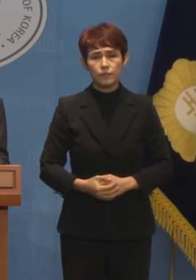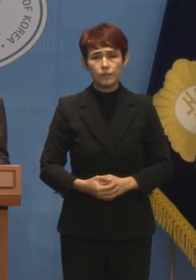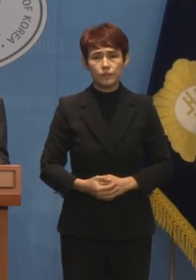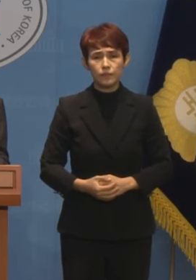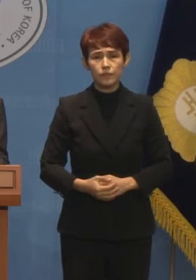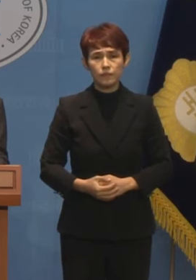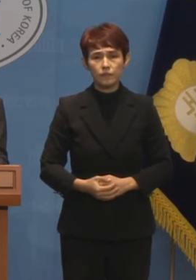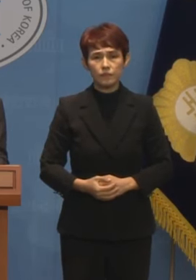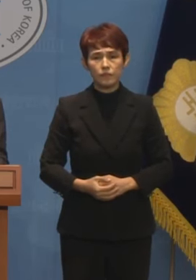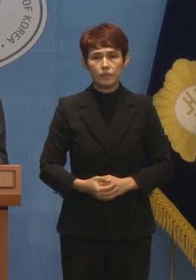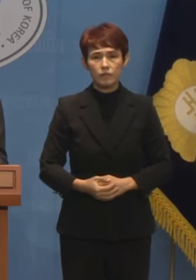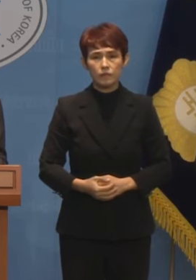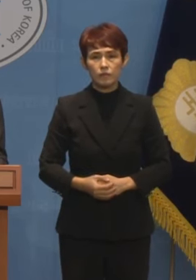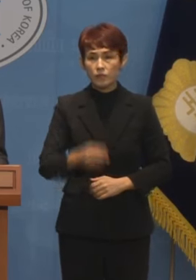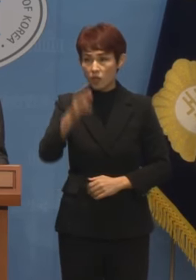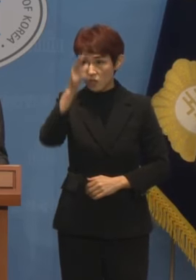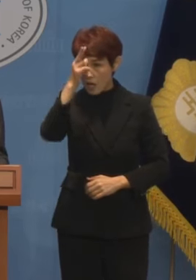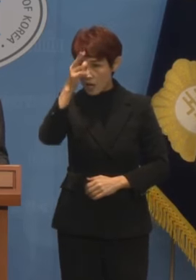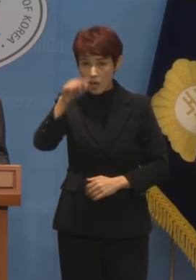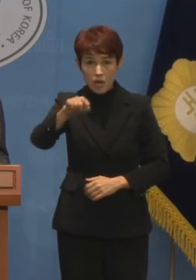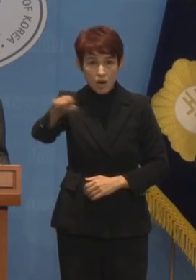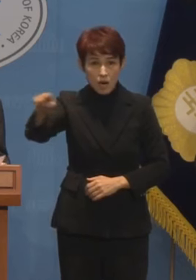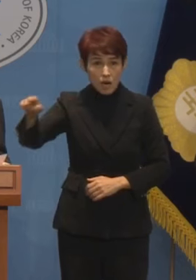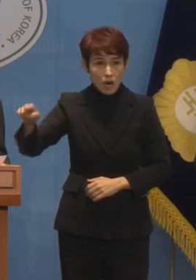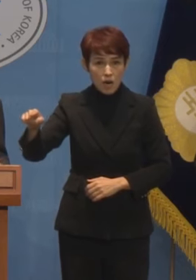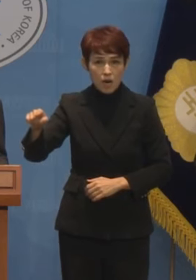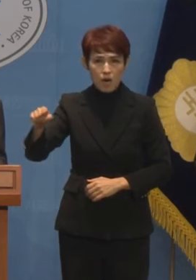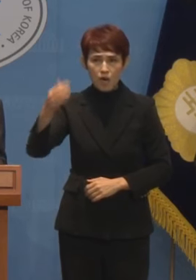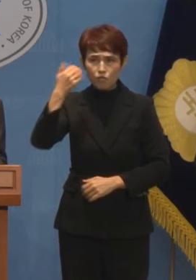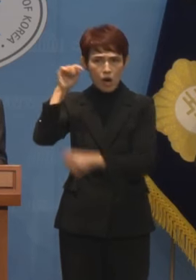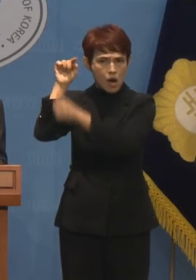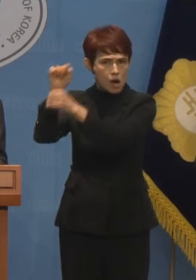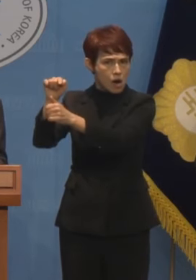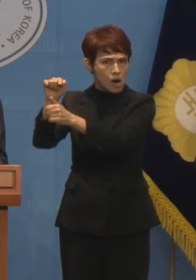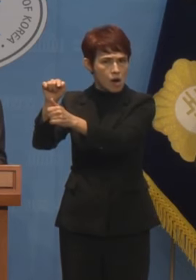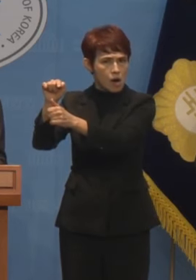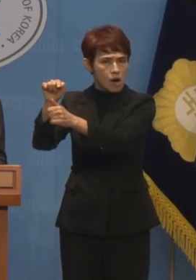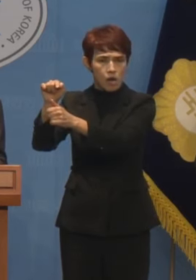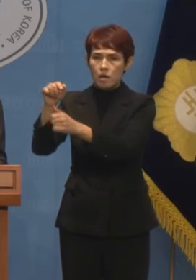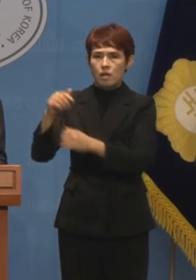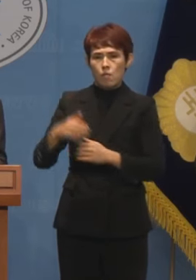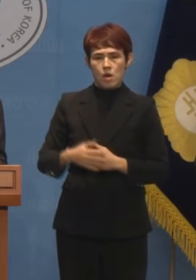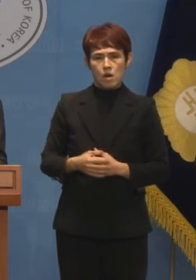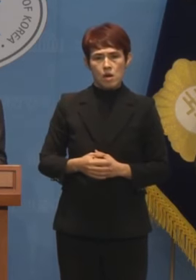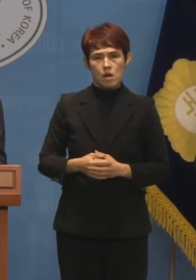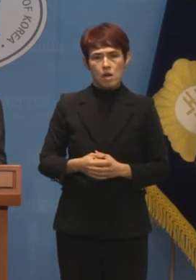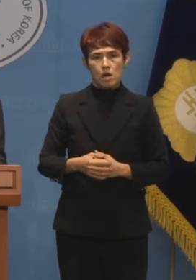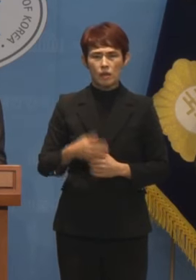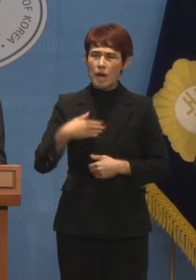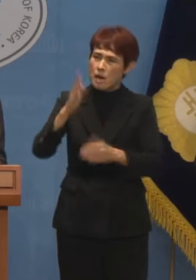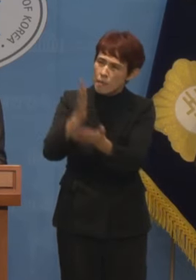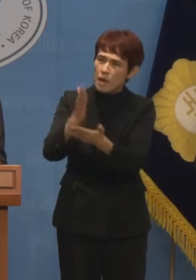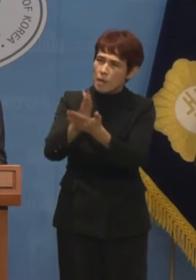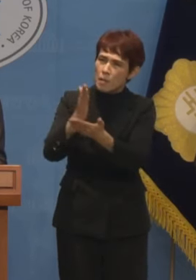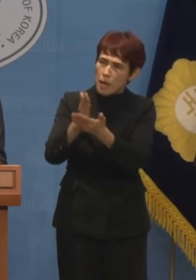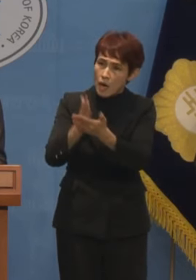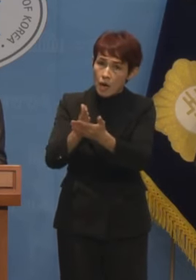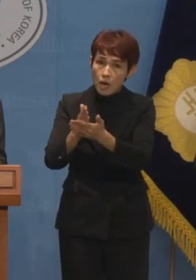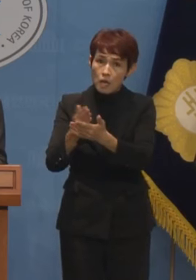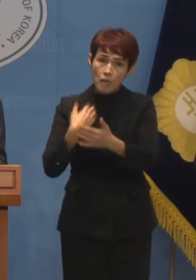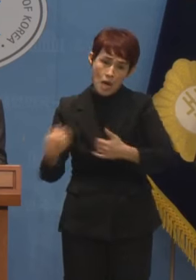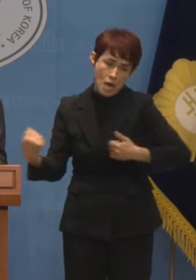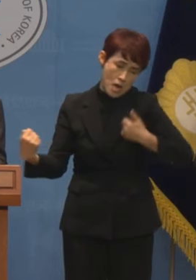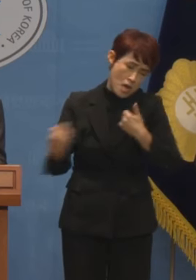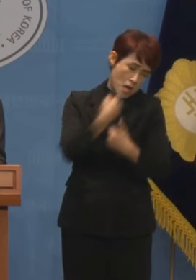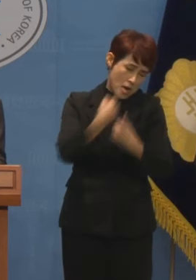그러나 그 자리에 있던 경찰들은 어떤 지시를 받았던 것인지 협의와 중재를 요청하는 국회의원에게 폭력을 행사하는